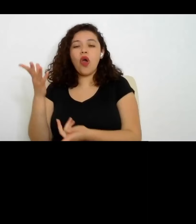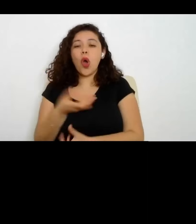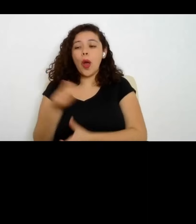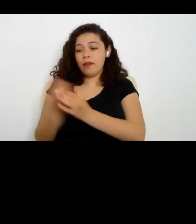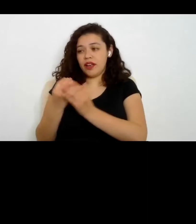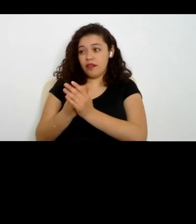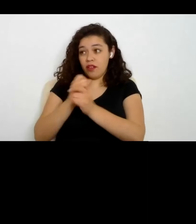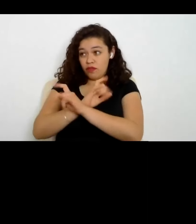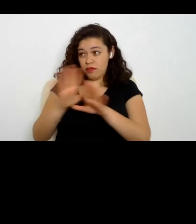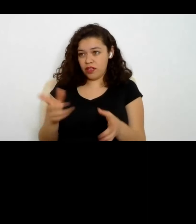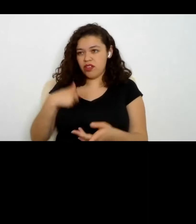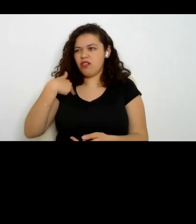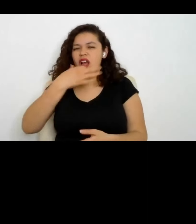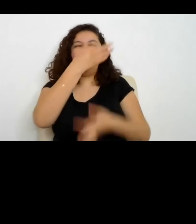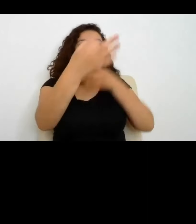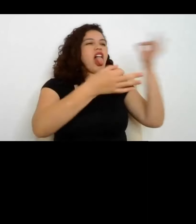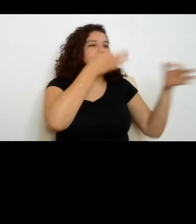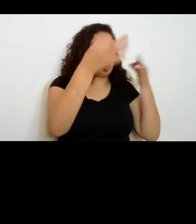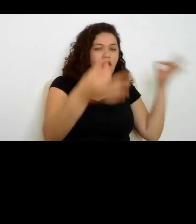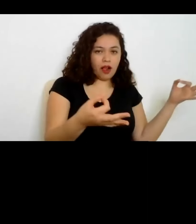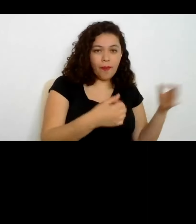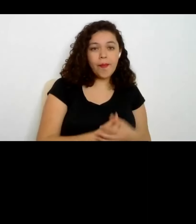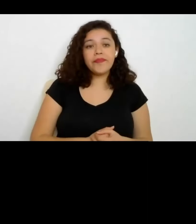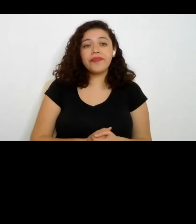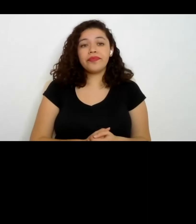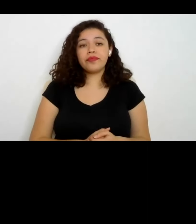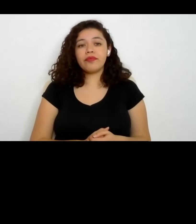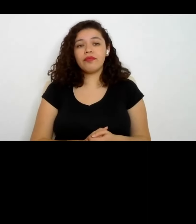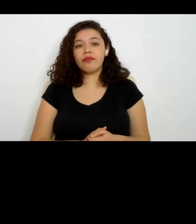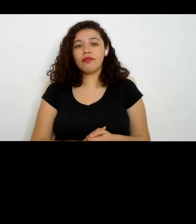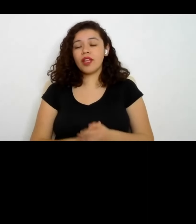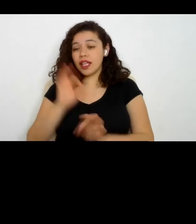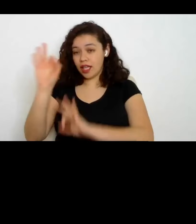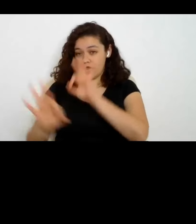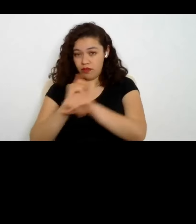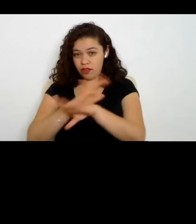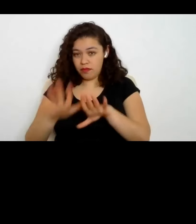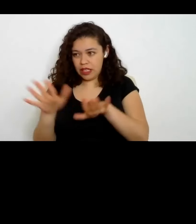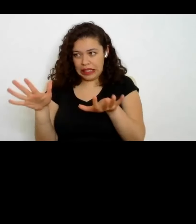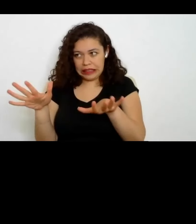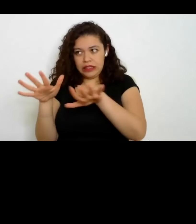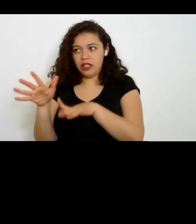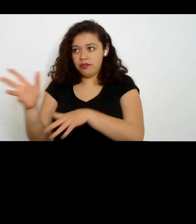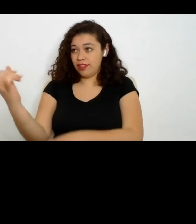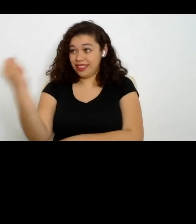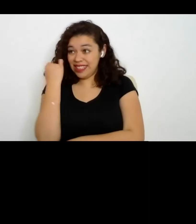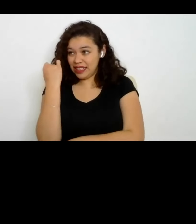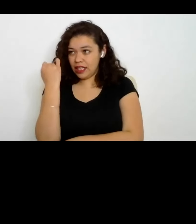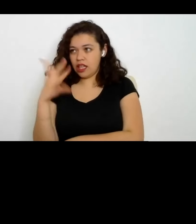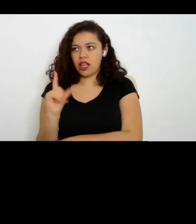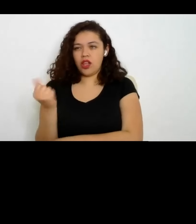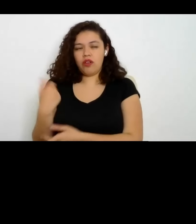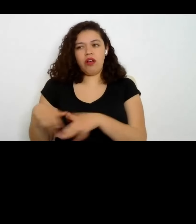de la información, cambiar las finalidades para el tratamiento de datos personales y no hacerlo del conocimiento